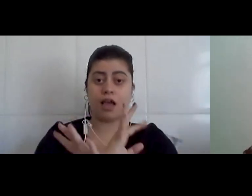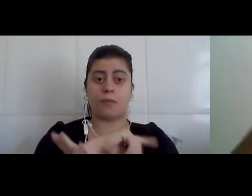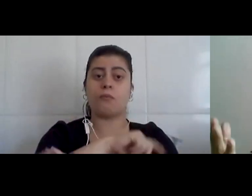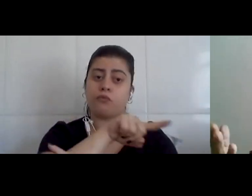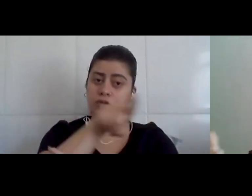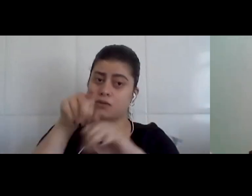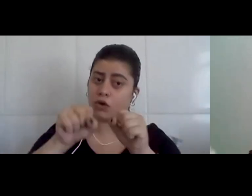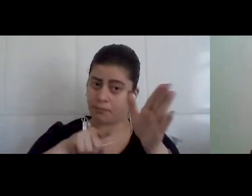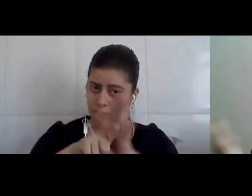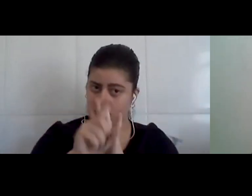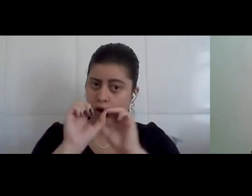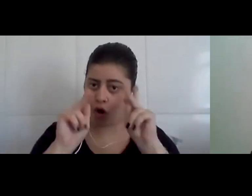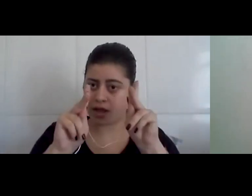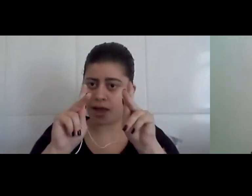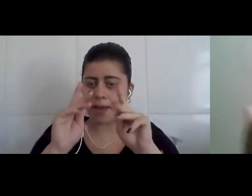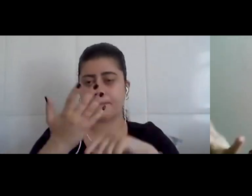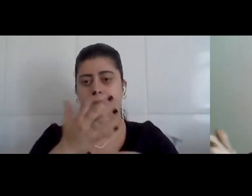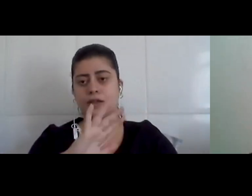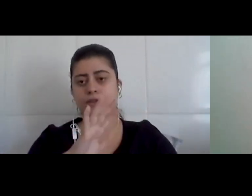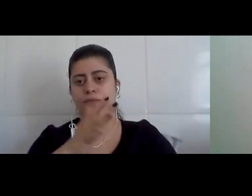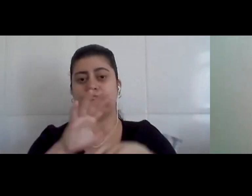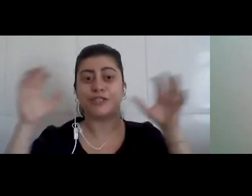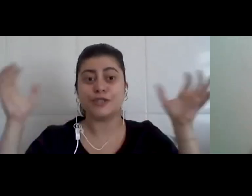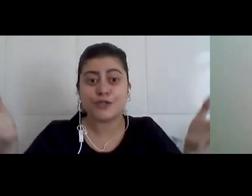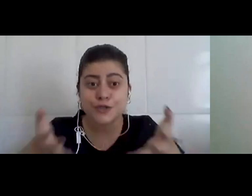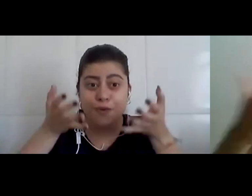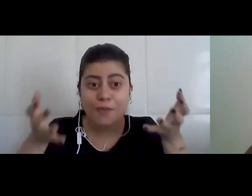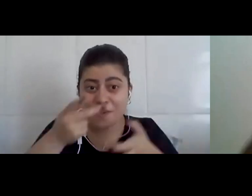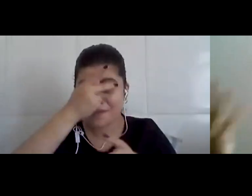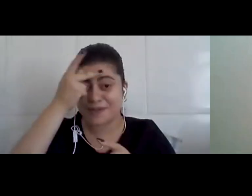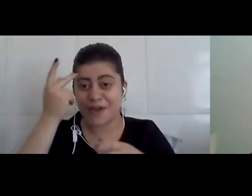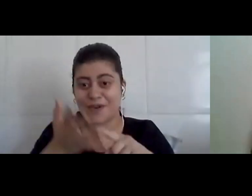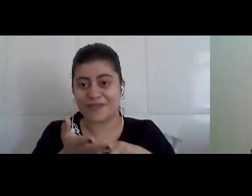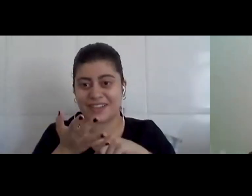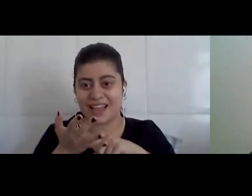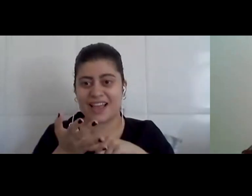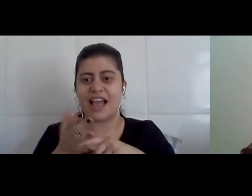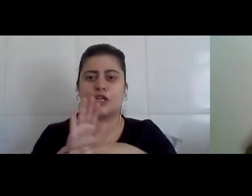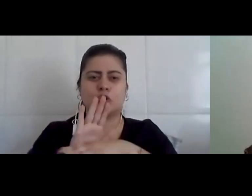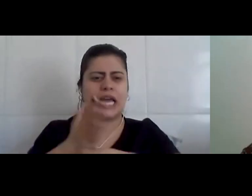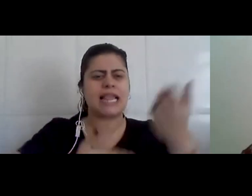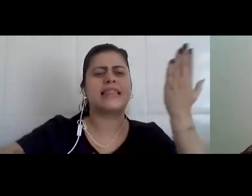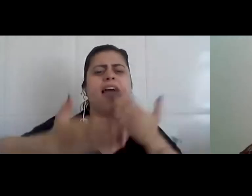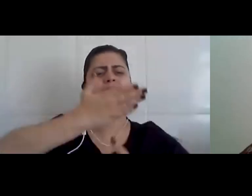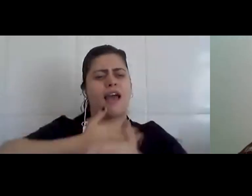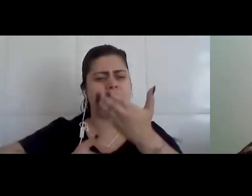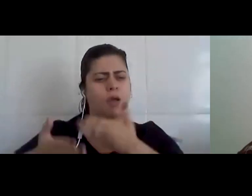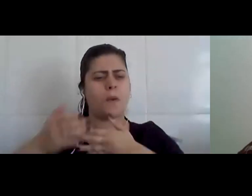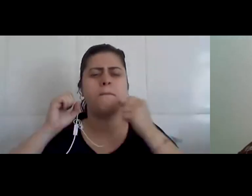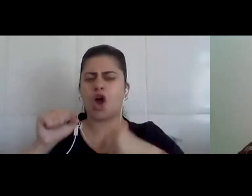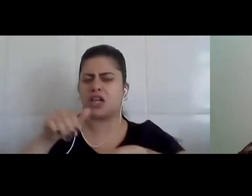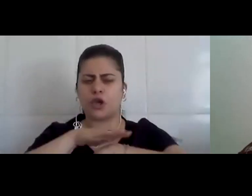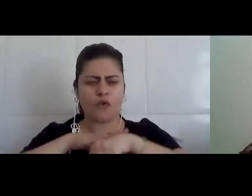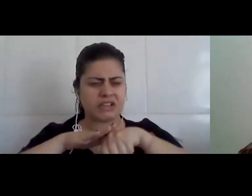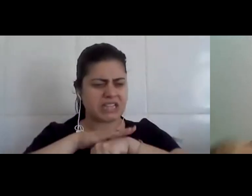gente também estimula as pessoas, né, convidadas que estão no painel, a colaboração, a interação entre elas.